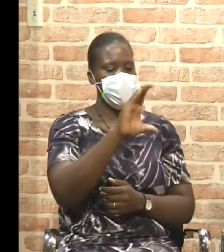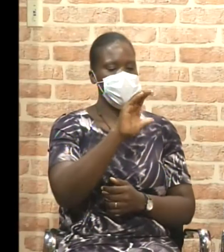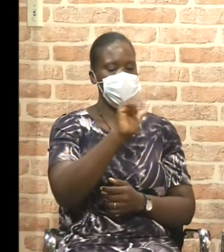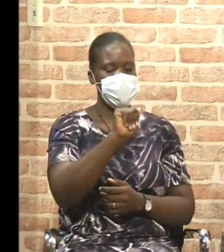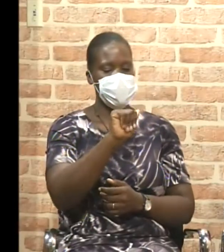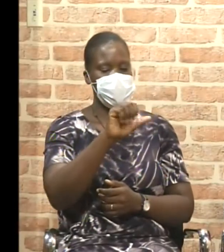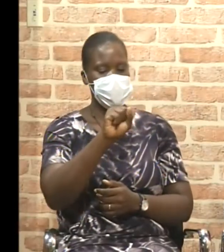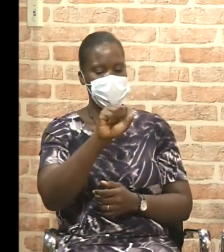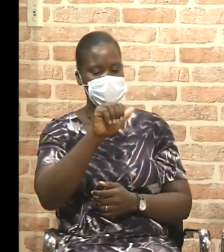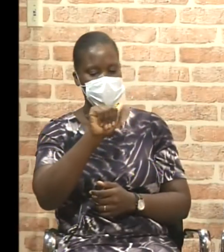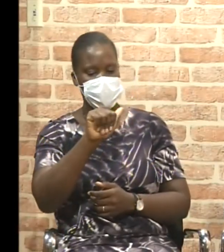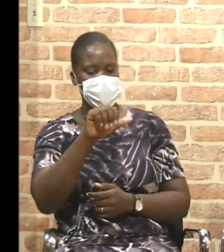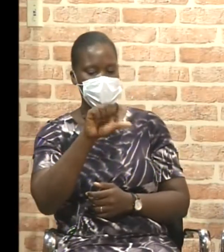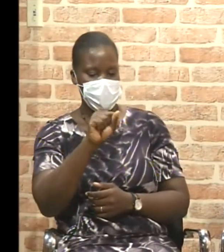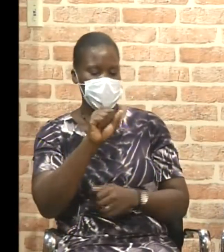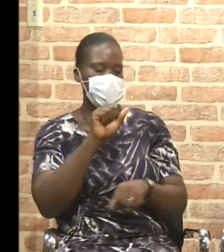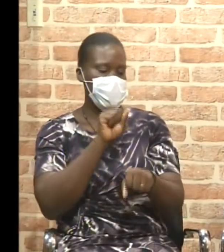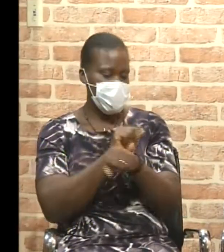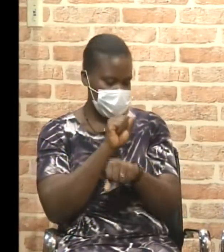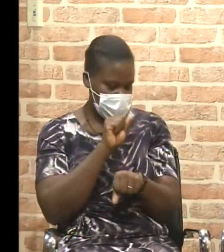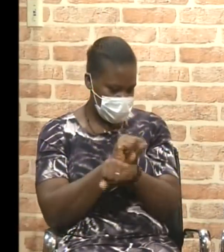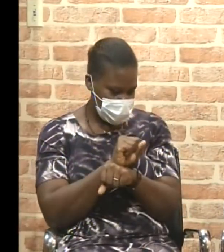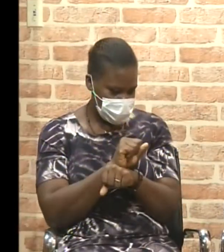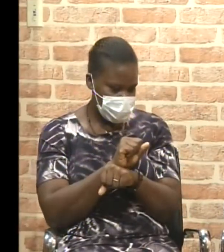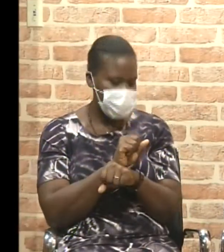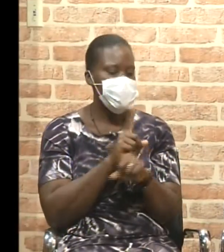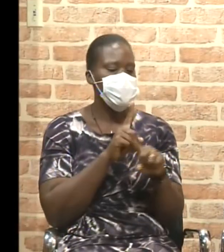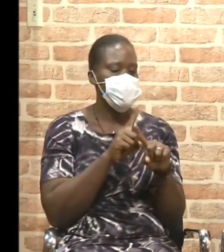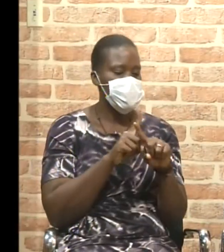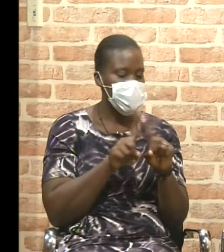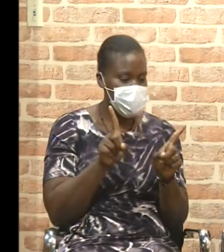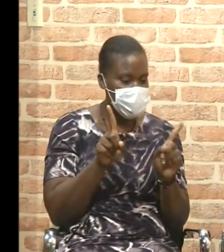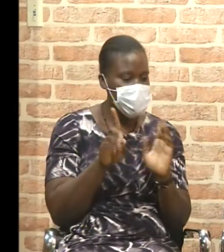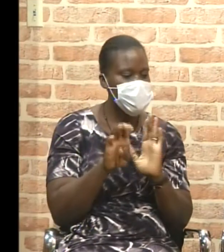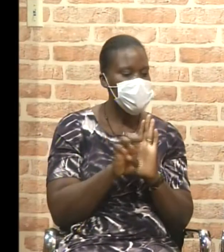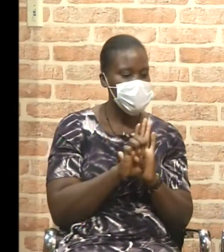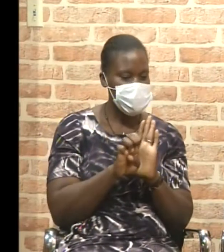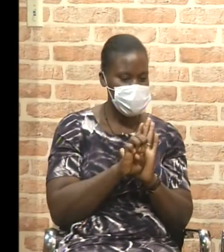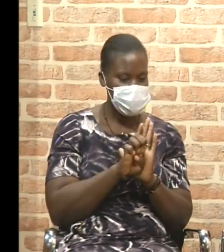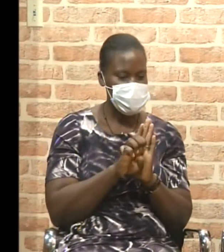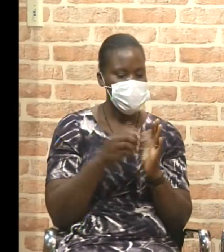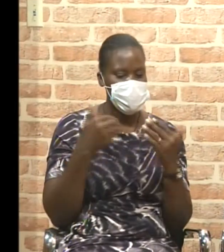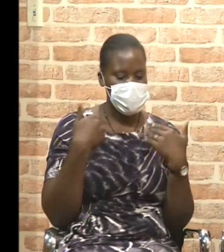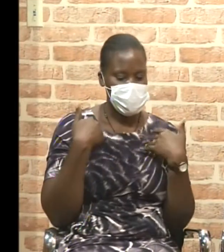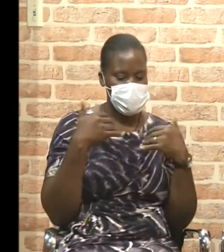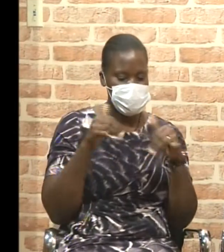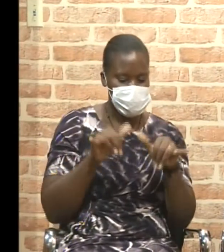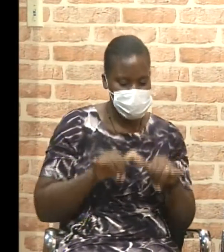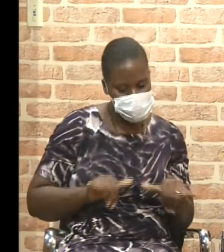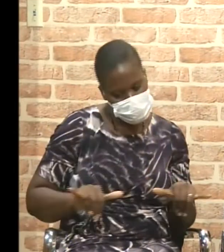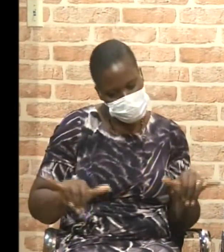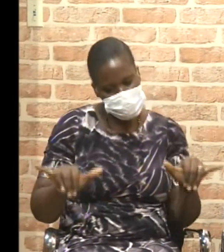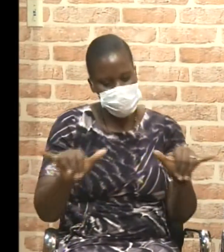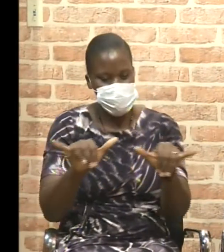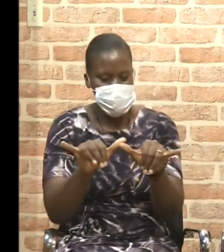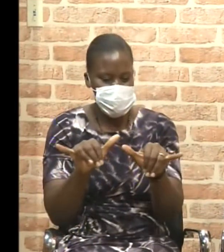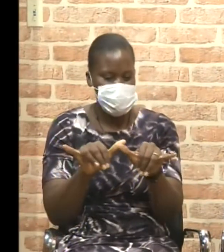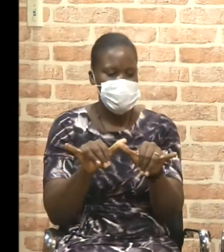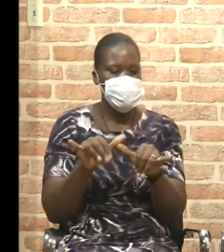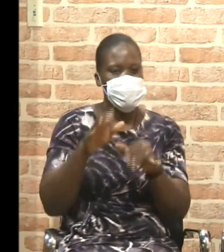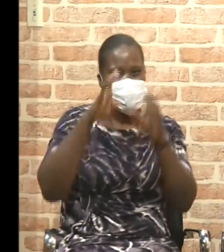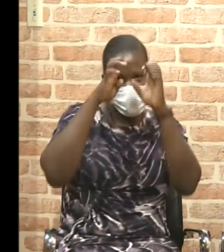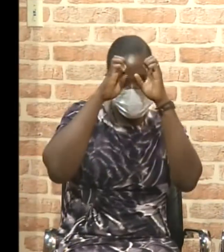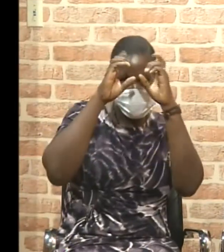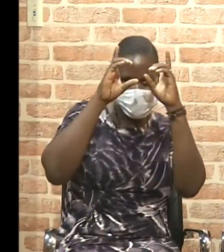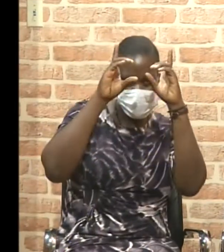ça dans le ministère. Mais, par exemple, quand il y a des mesures qui apprennent l'éducation en ligne pour que les gens